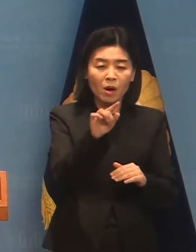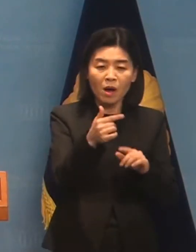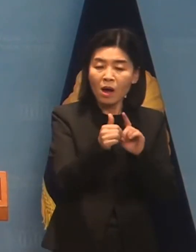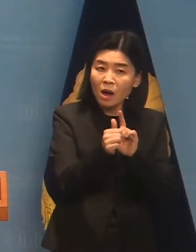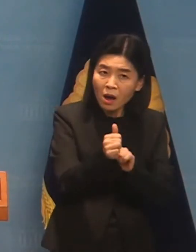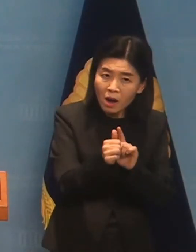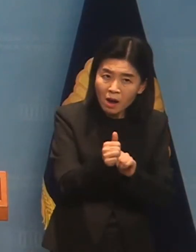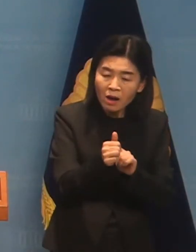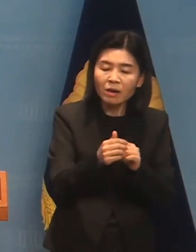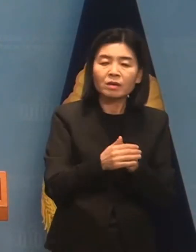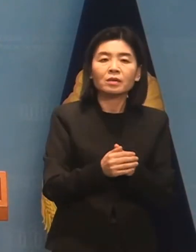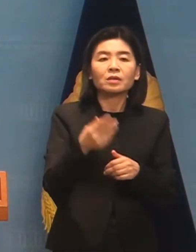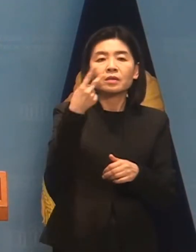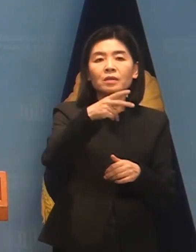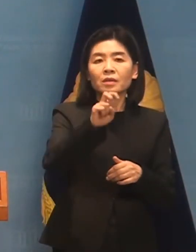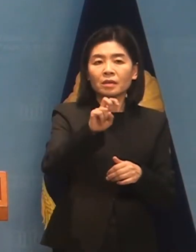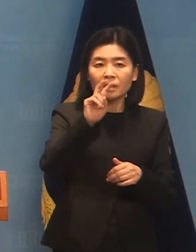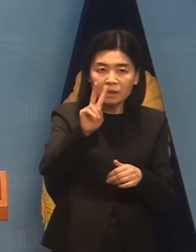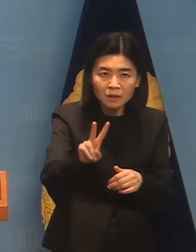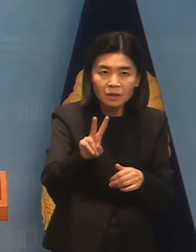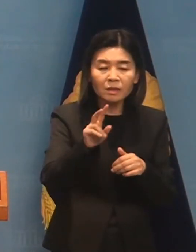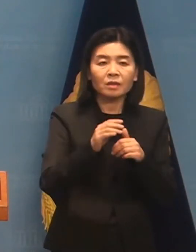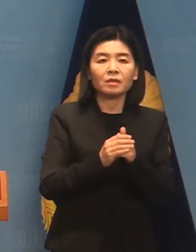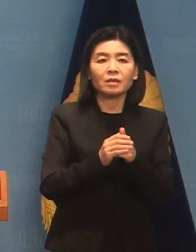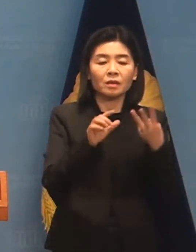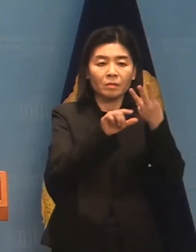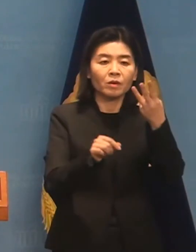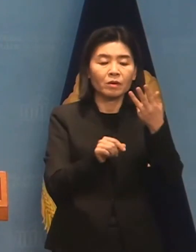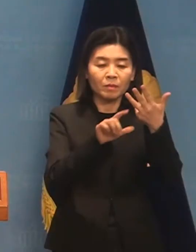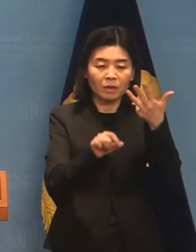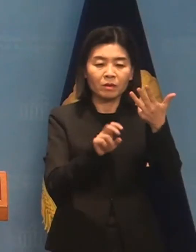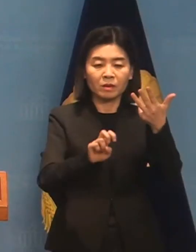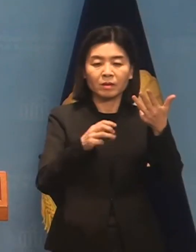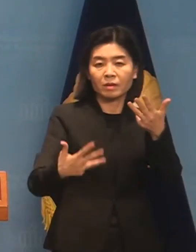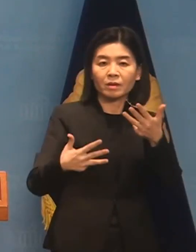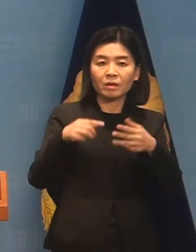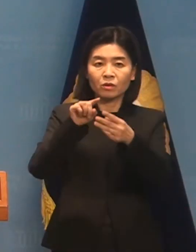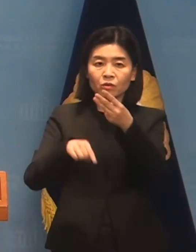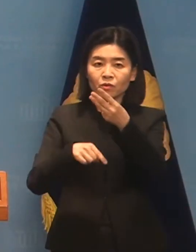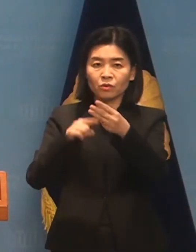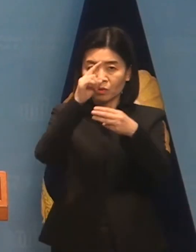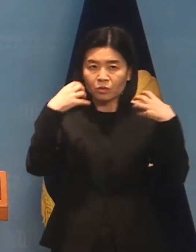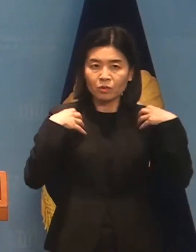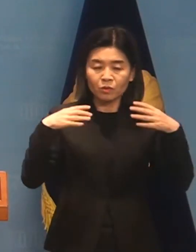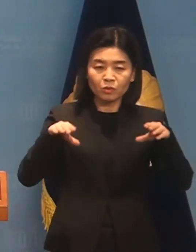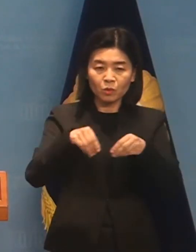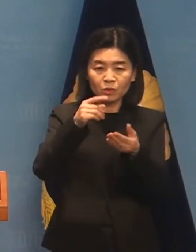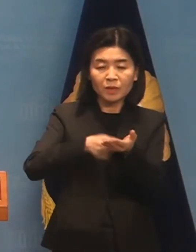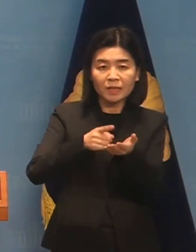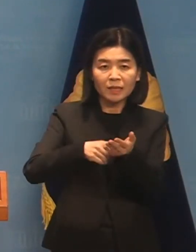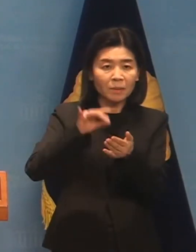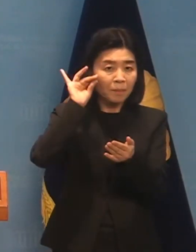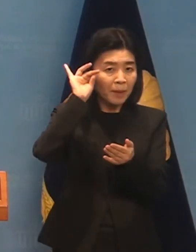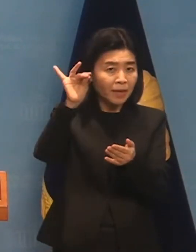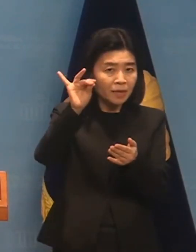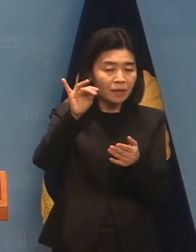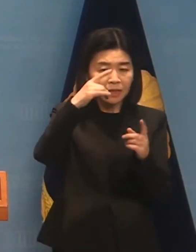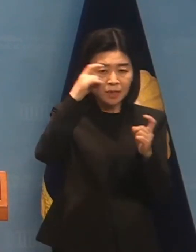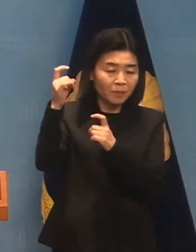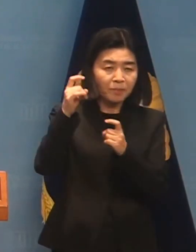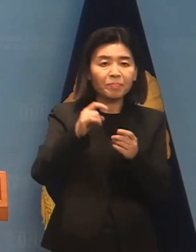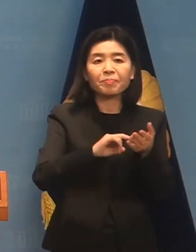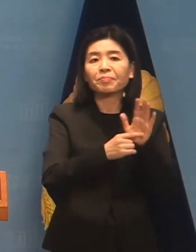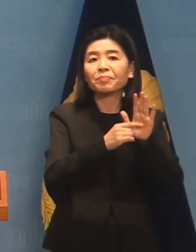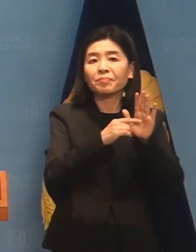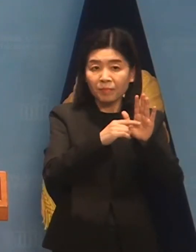대선 후보는 2022년 8월 28일 윤석열 정부 국무총리 취임 100일 기념 소회를 밝히면서 지금 이